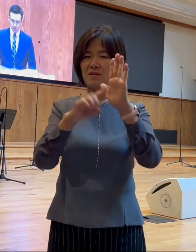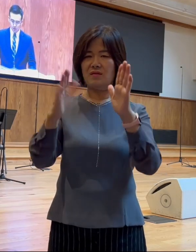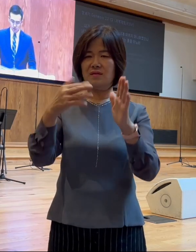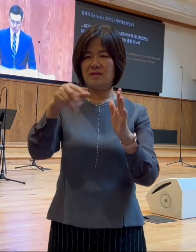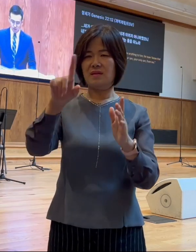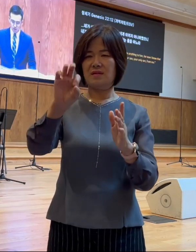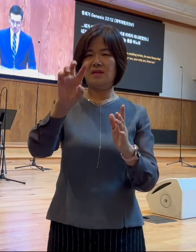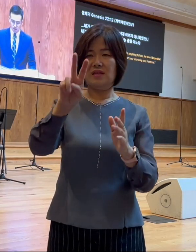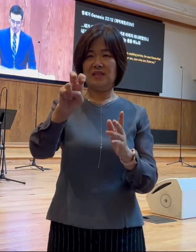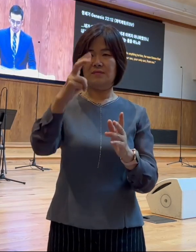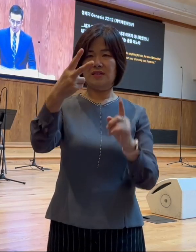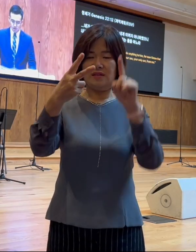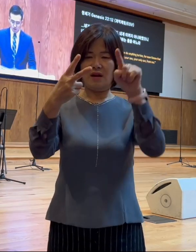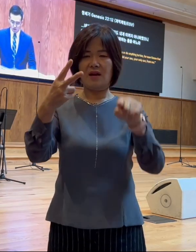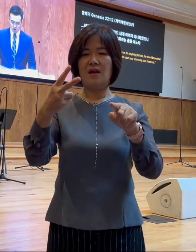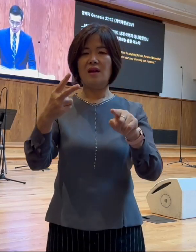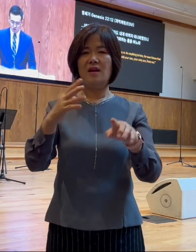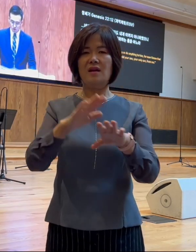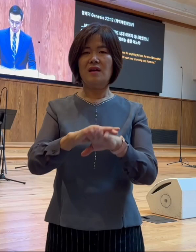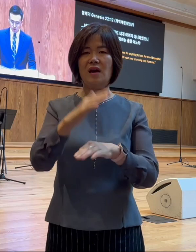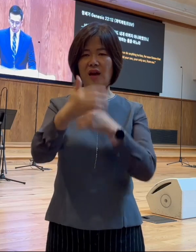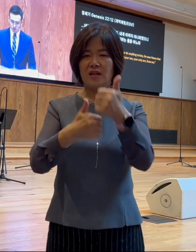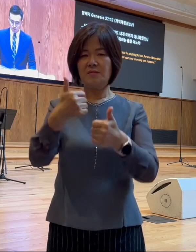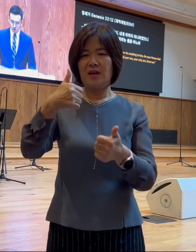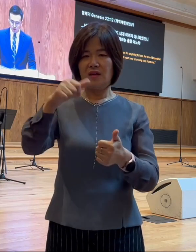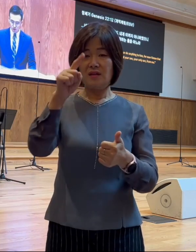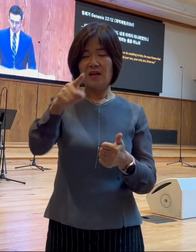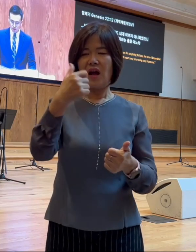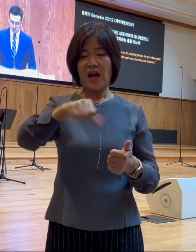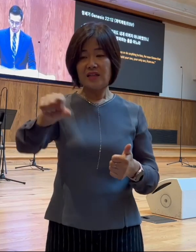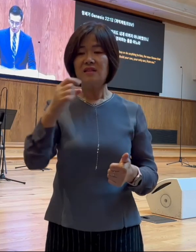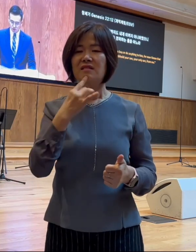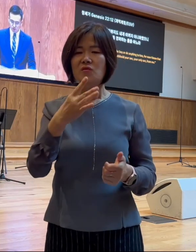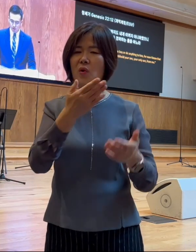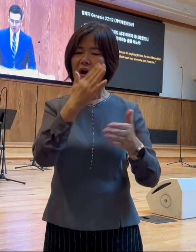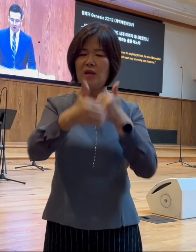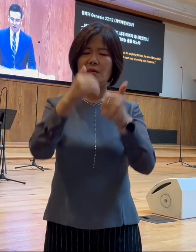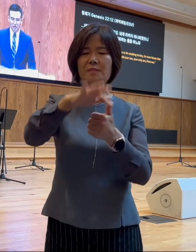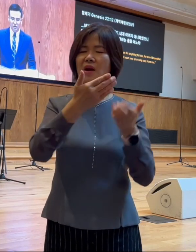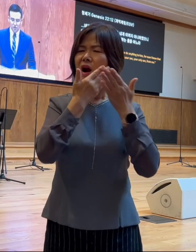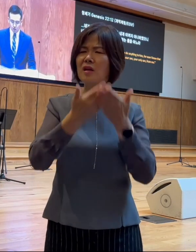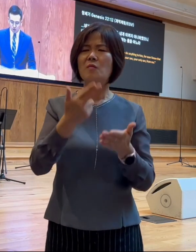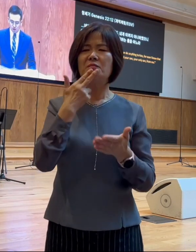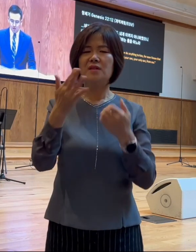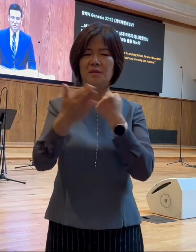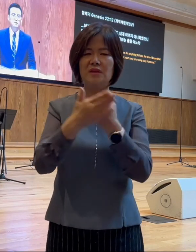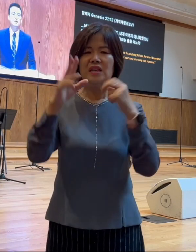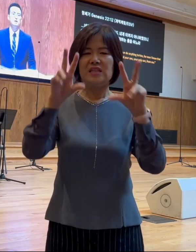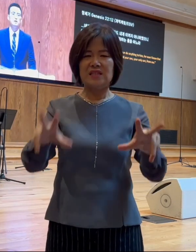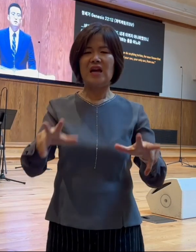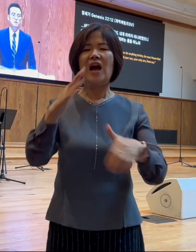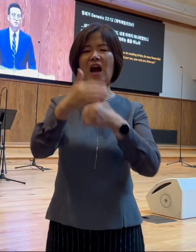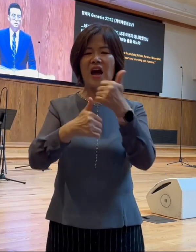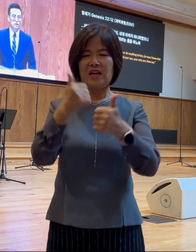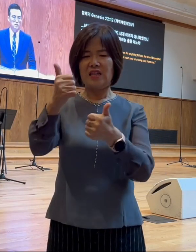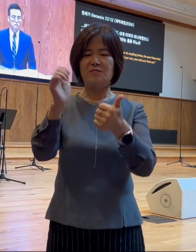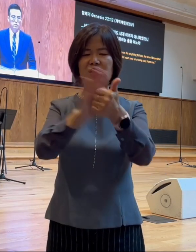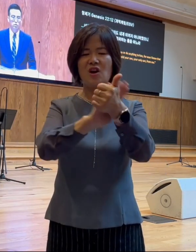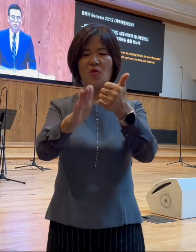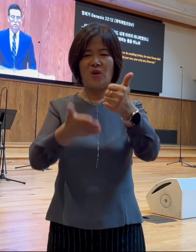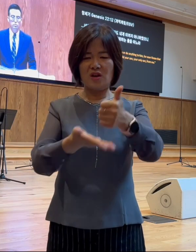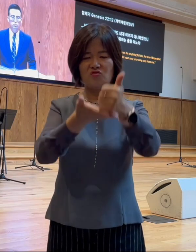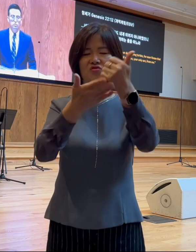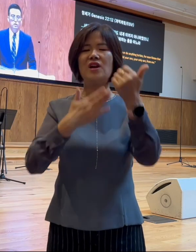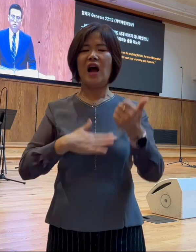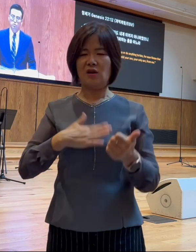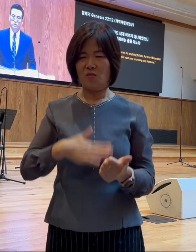창세기 22장에 내가 내 아들 내 독자까지도 내게 아끼지 아니하였으니 내가 이제야 내가 하나님을